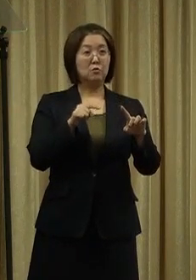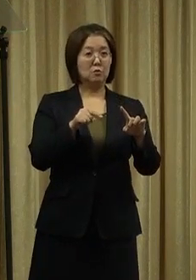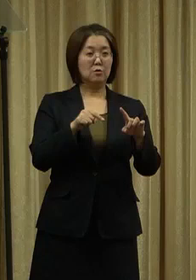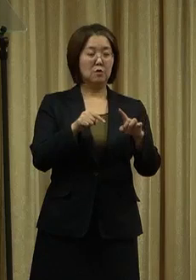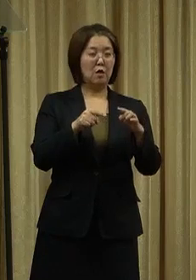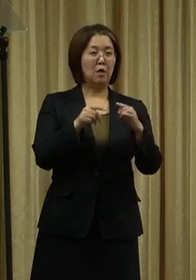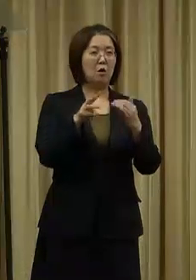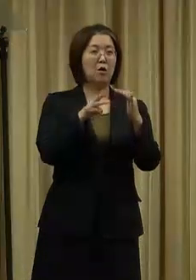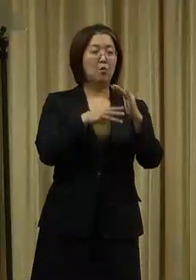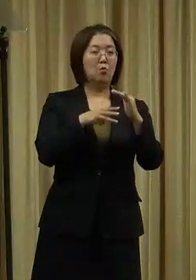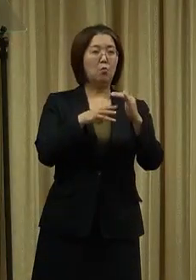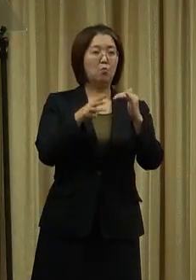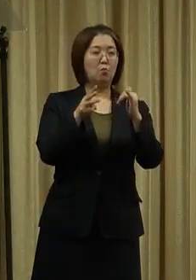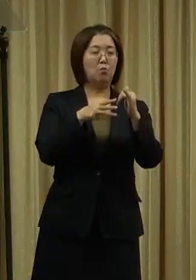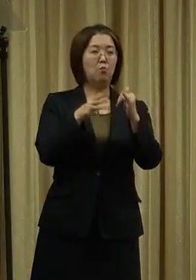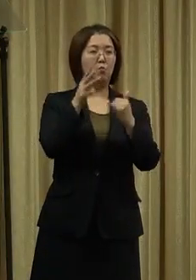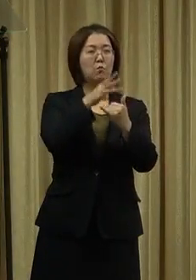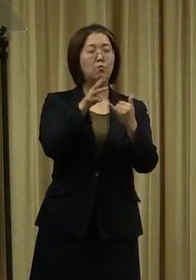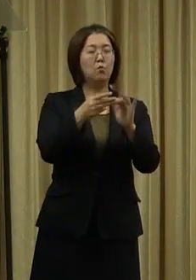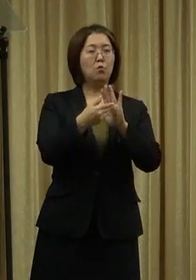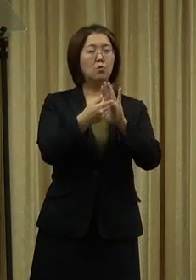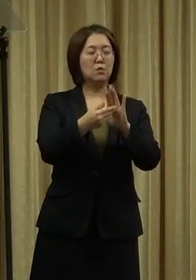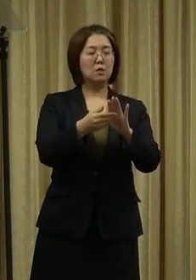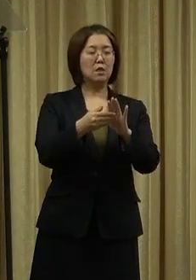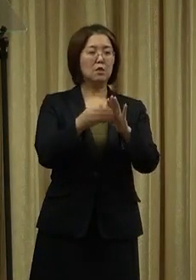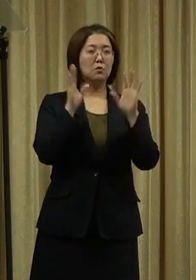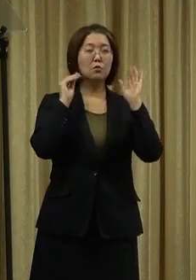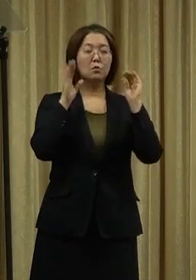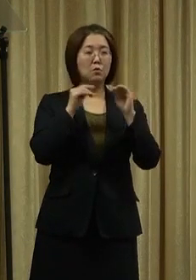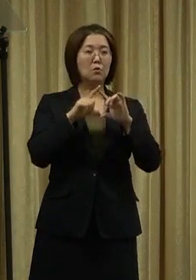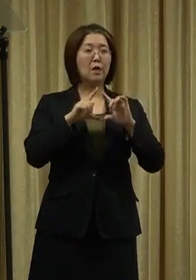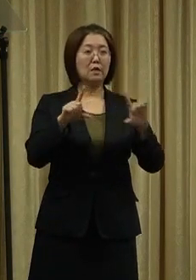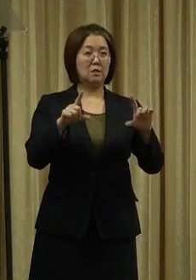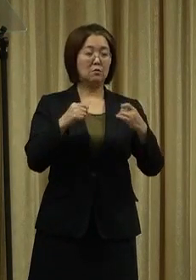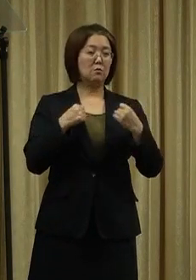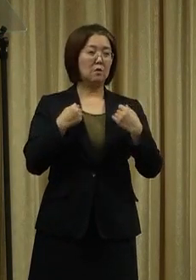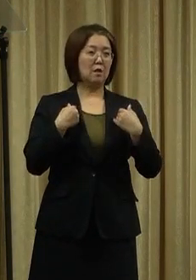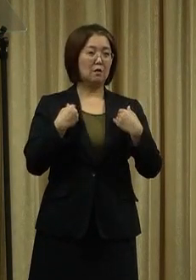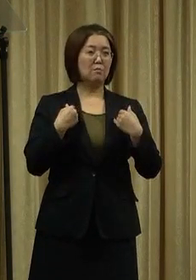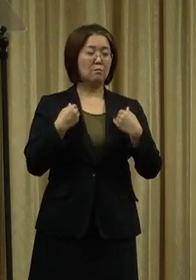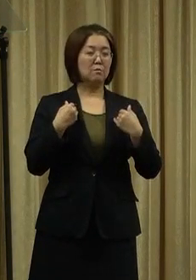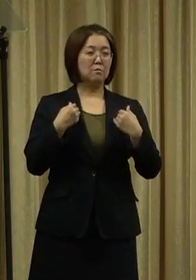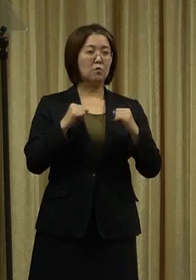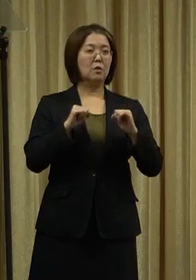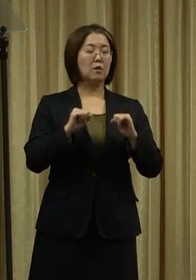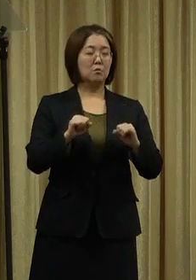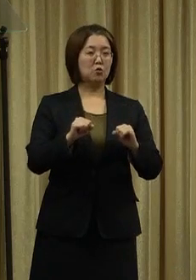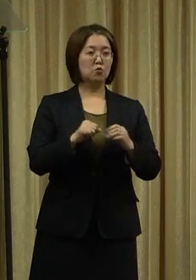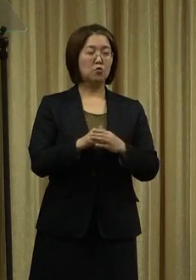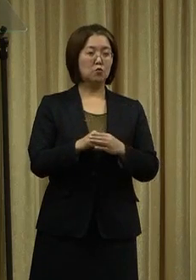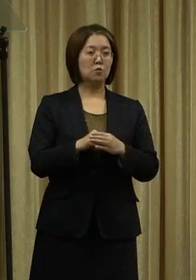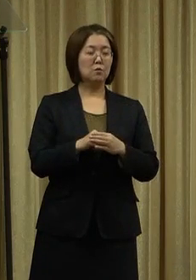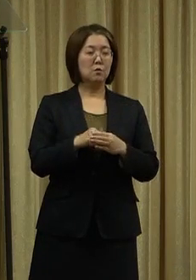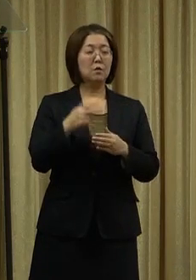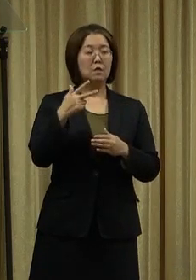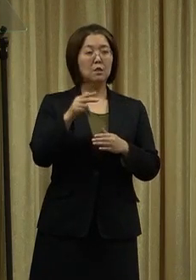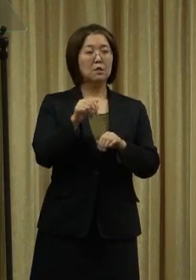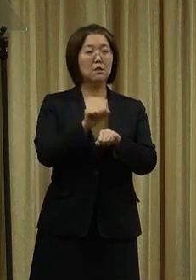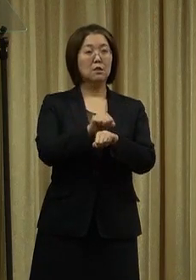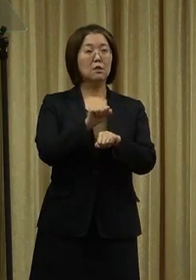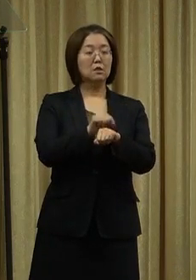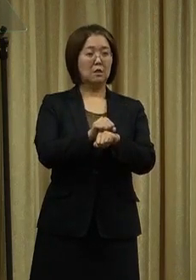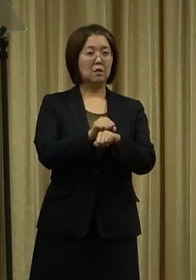強化してまいります。また自主防災組織による防災資機材の整備などへの支援を拡充する